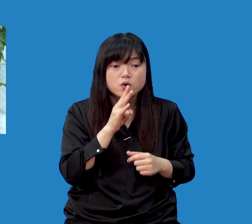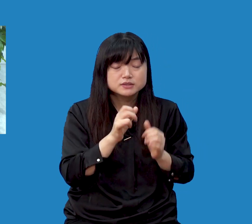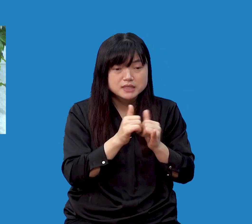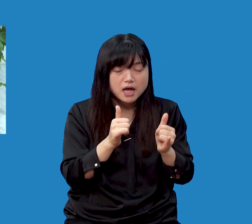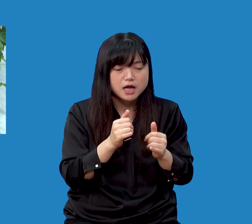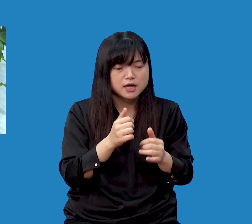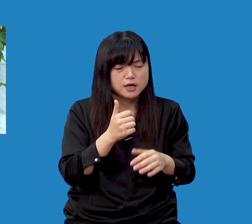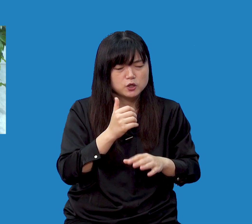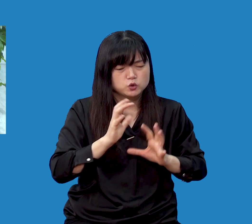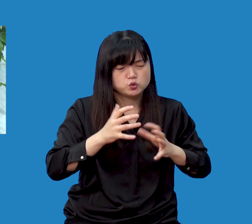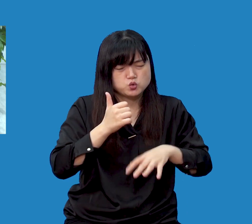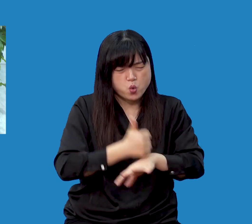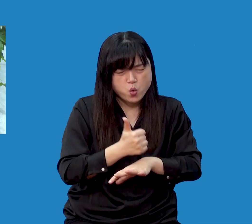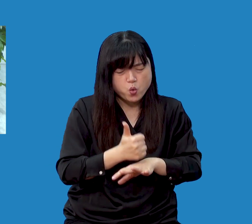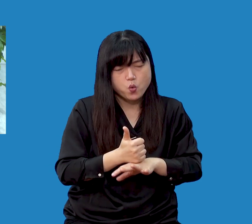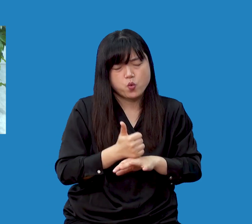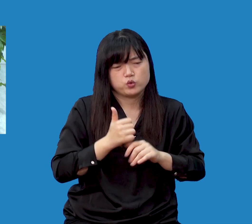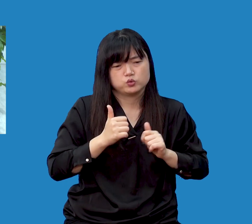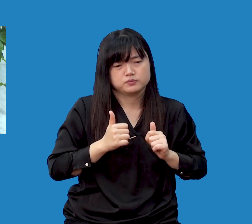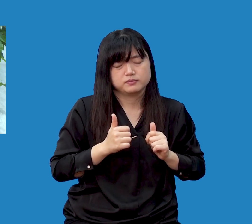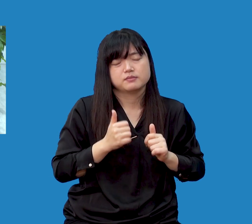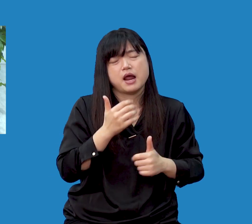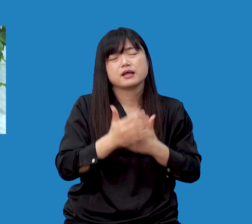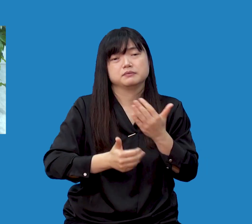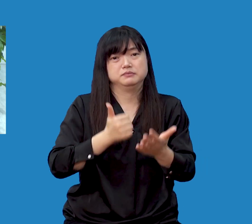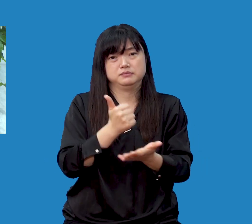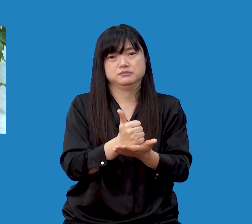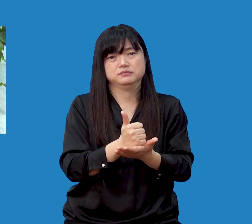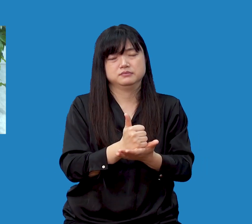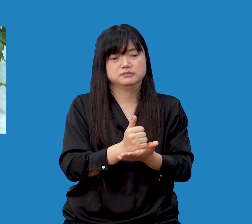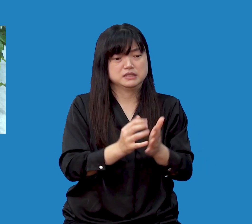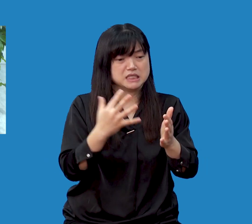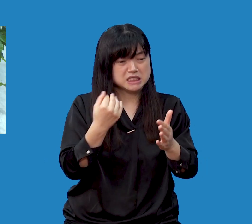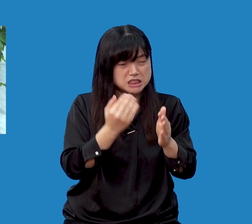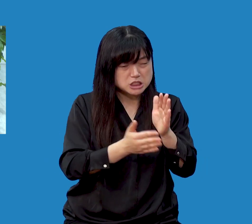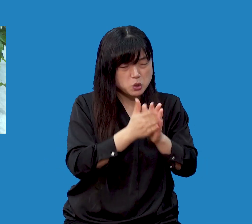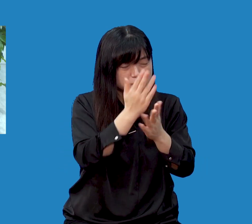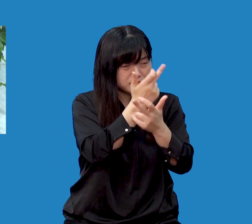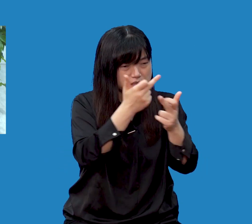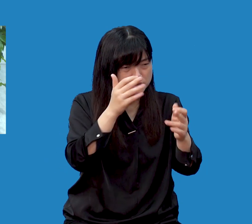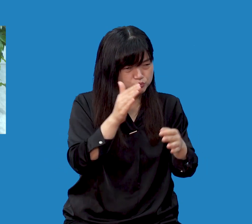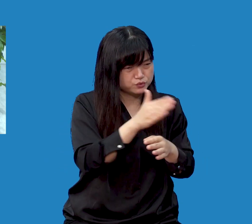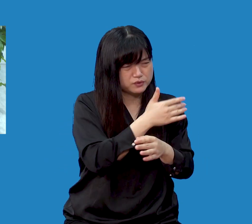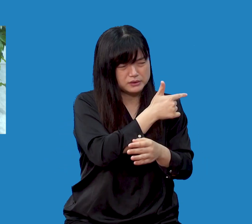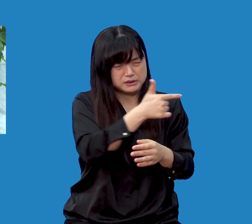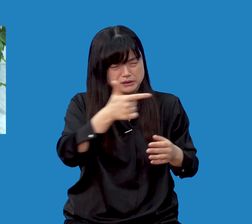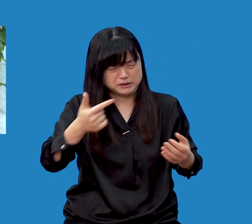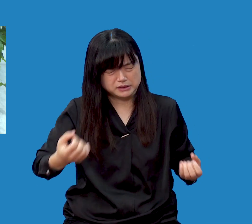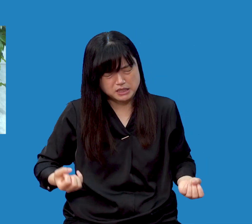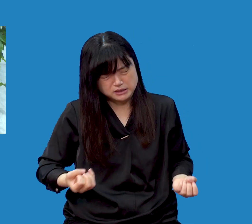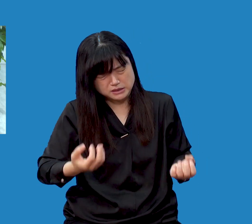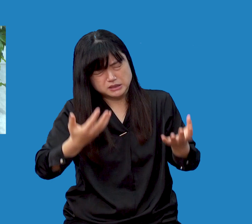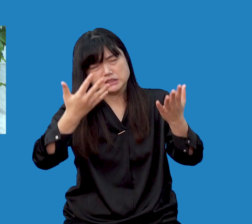종말의 하나님께서 이제 시온에서 큰 잔치를